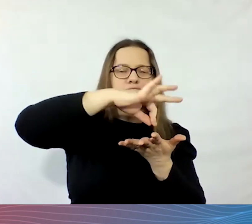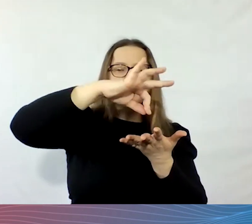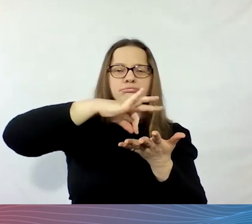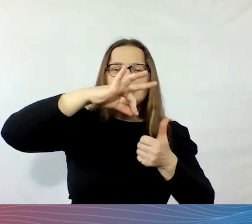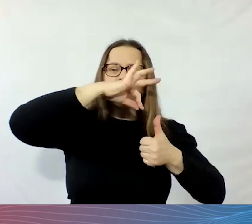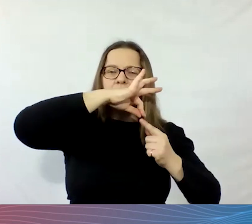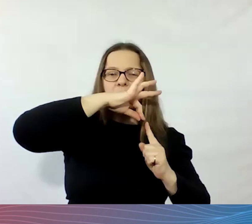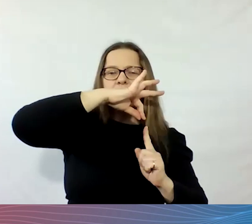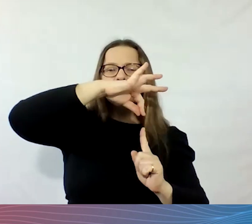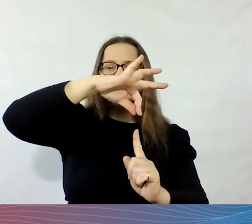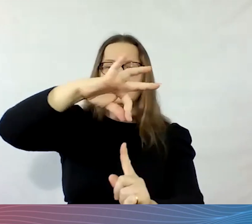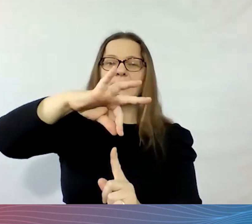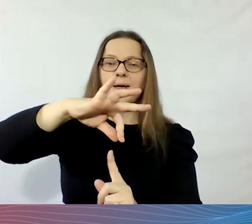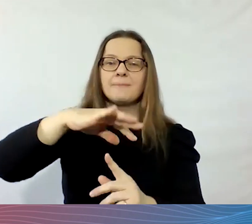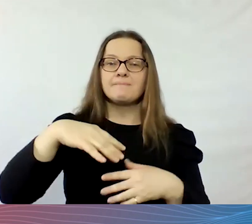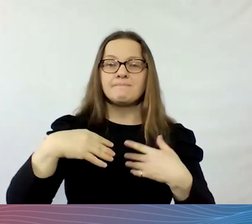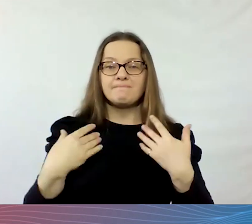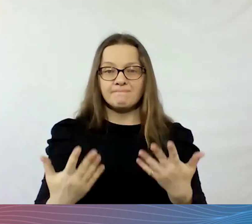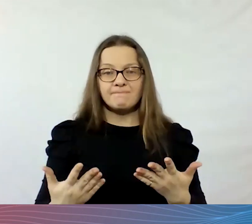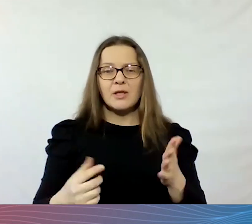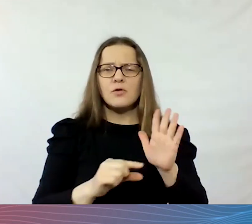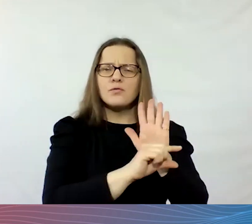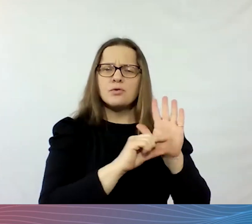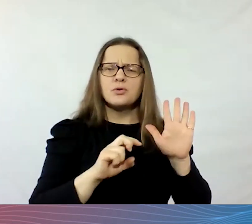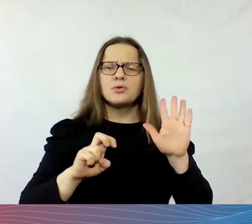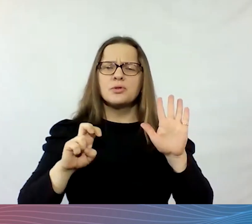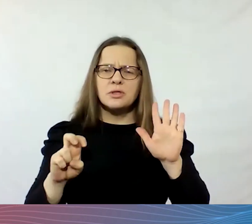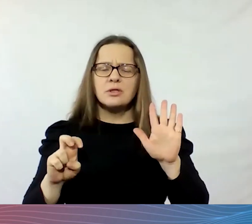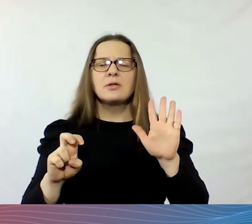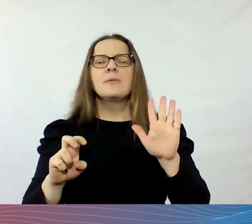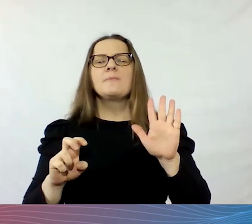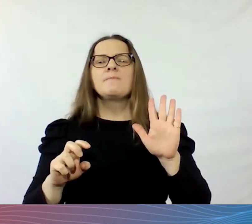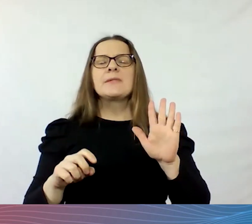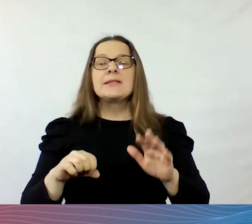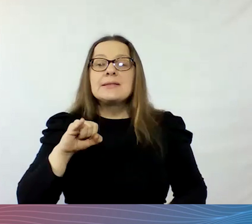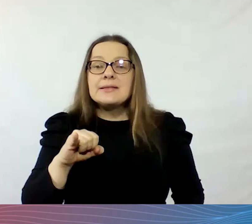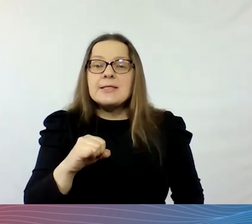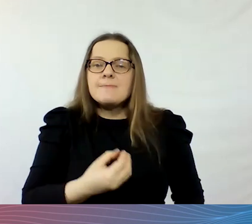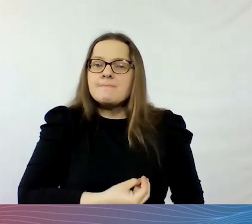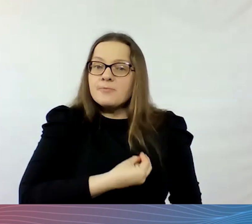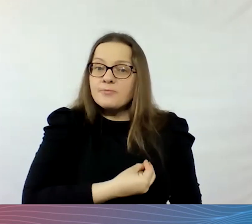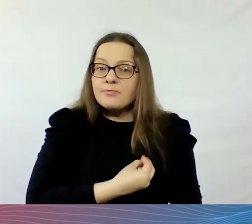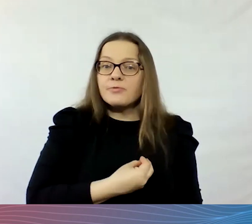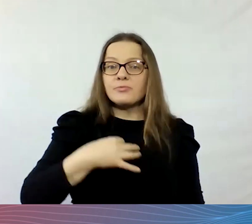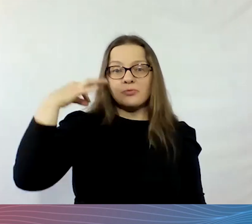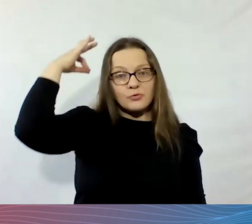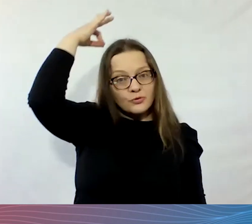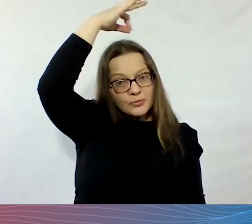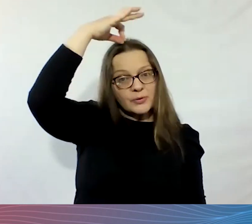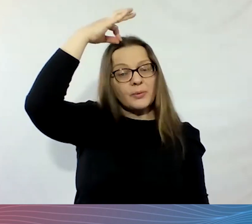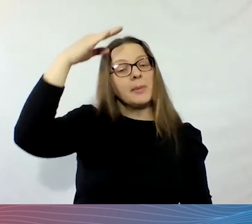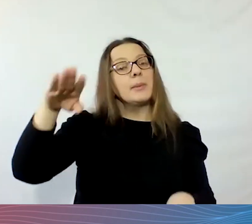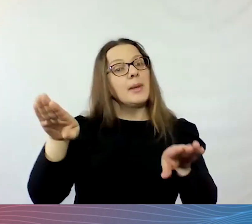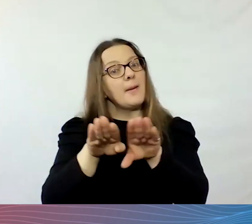versículo 25, ele fala de outro tipo de andar. Se vivemos no Espírito, andemos também no Espírito. Esse